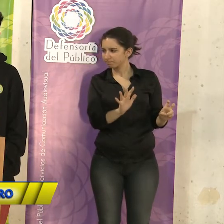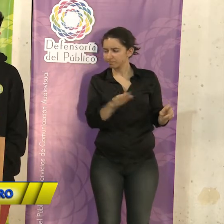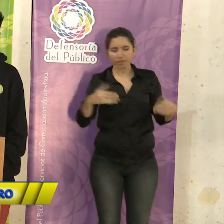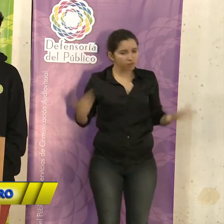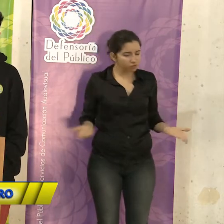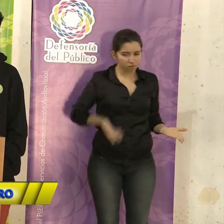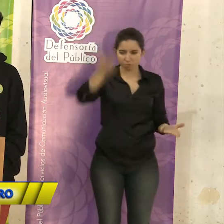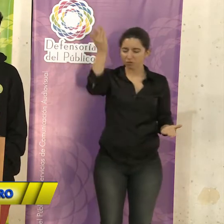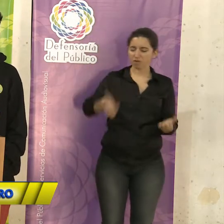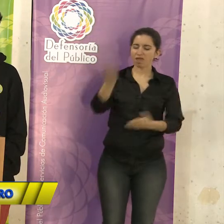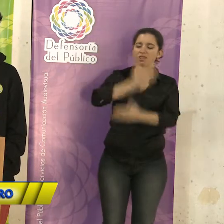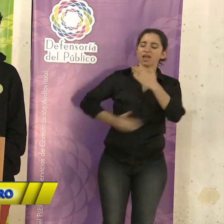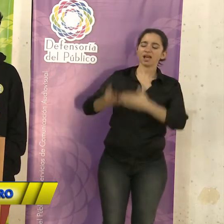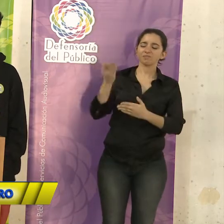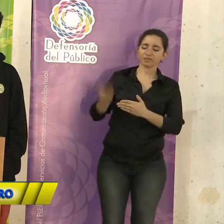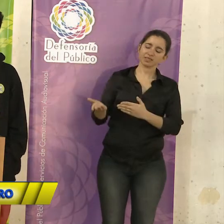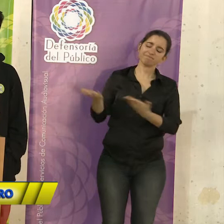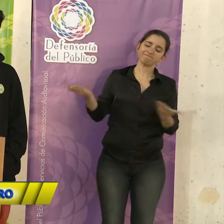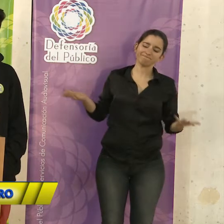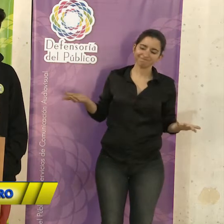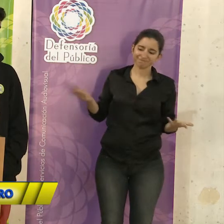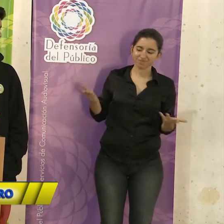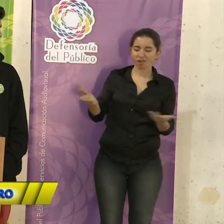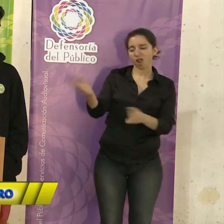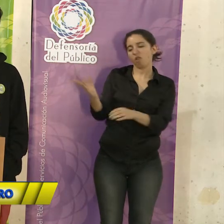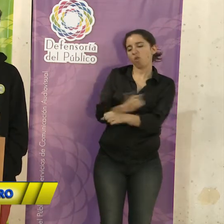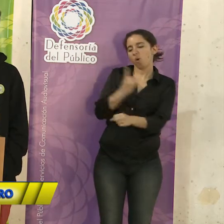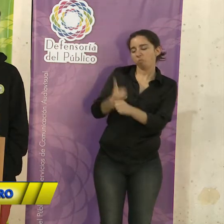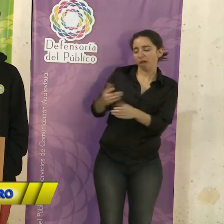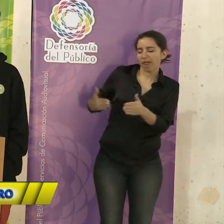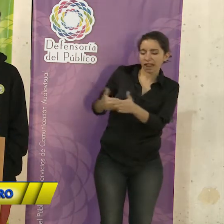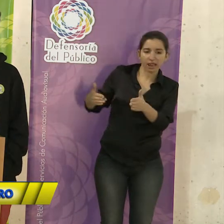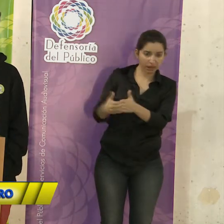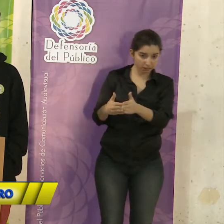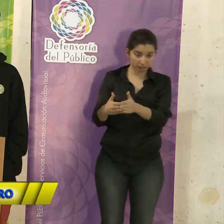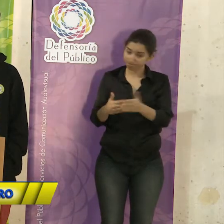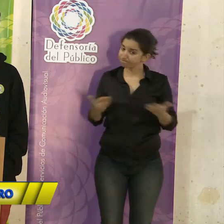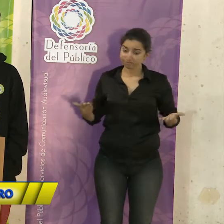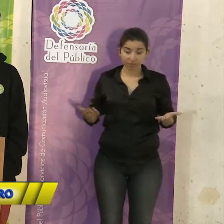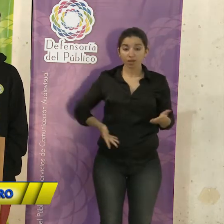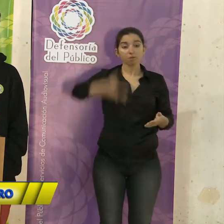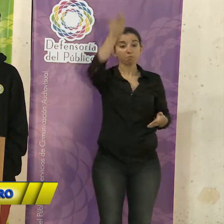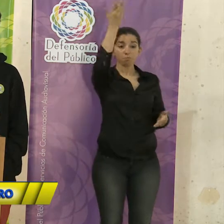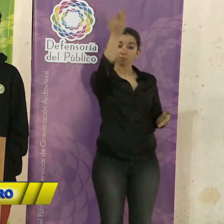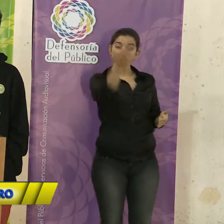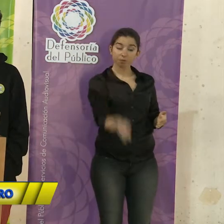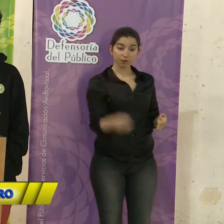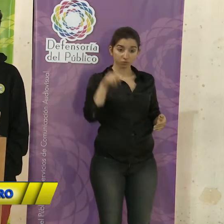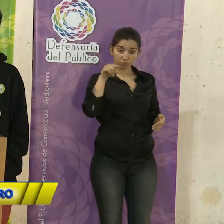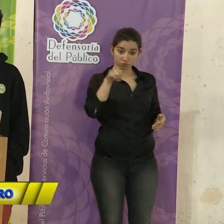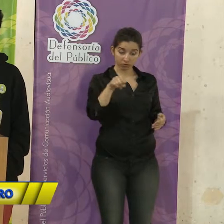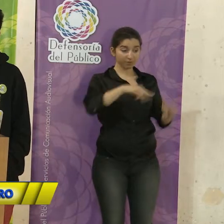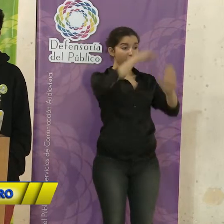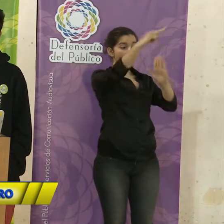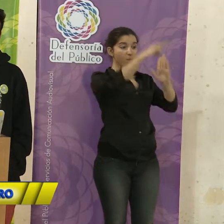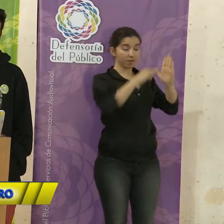el discapacitado como que el que está como limitaciones físicas. Y en realidad, en la